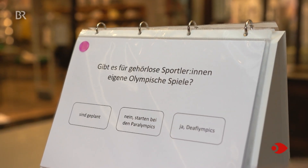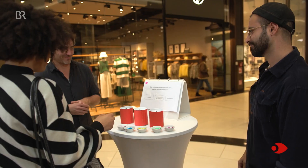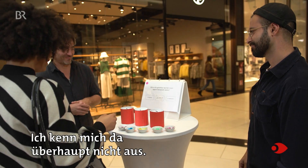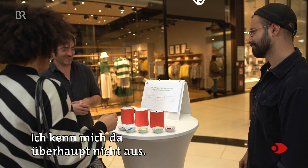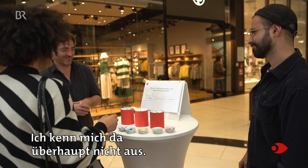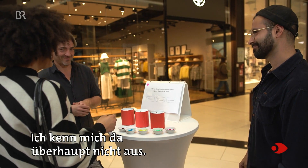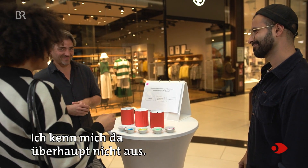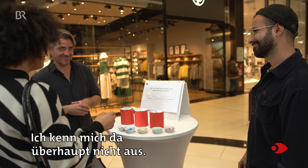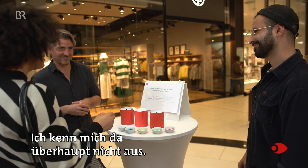Ich kenne mich da überhaupt